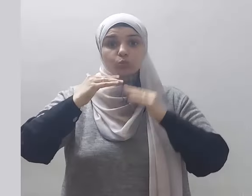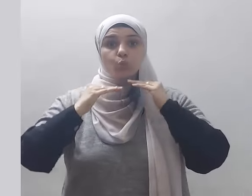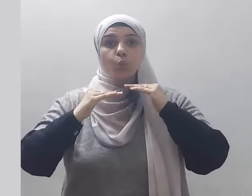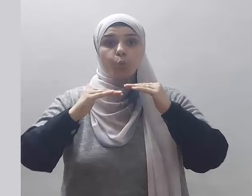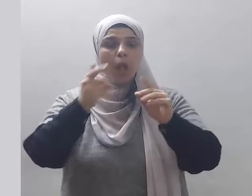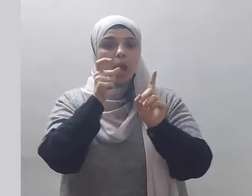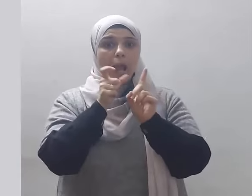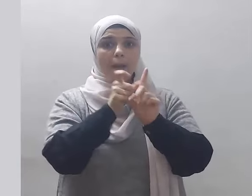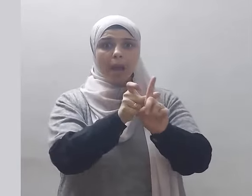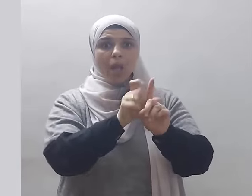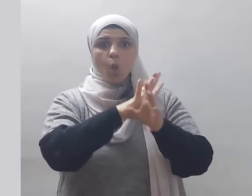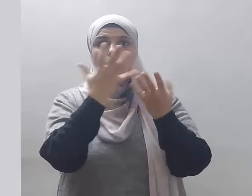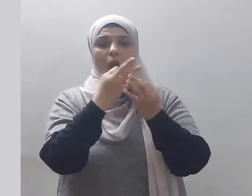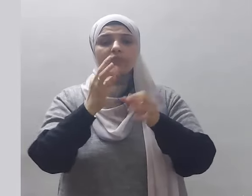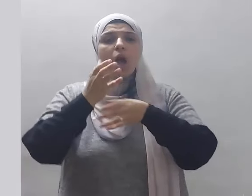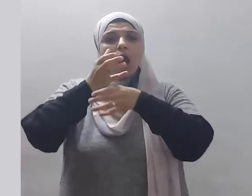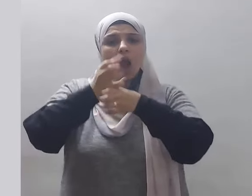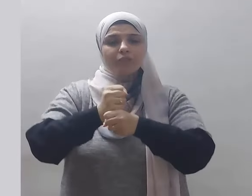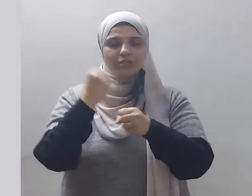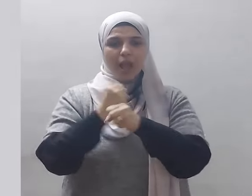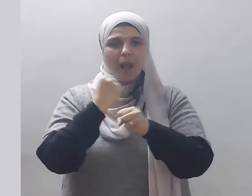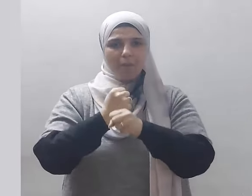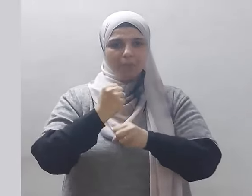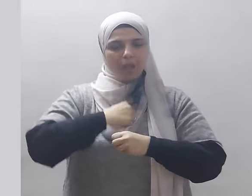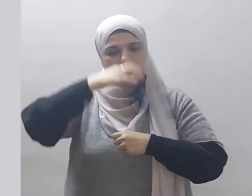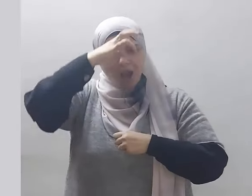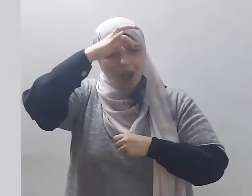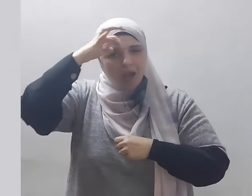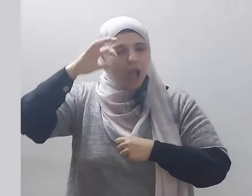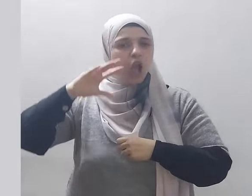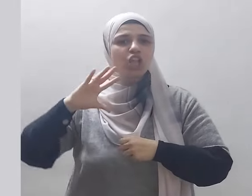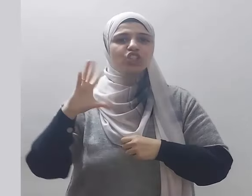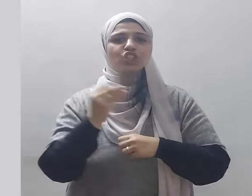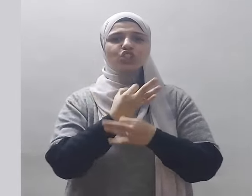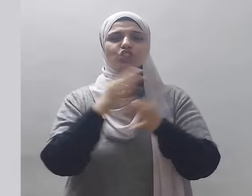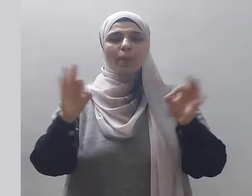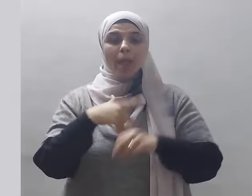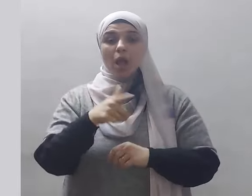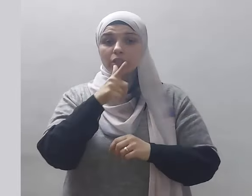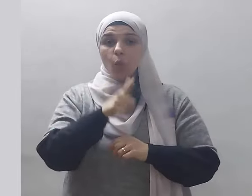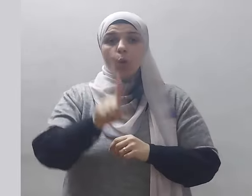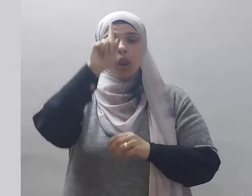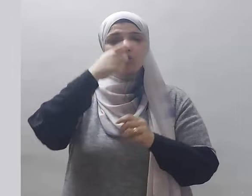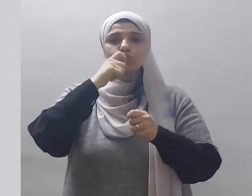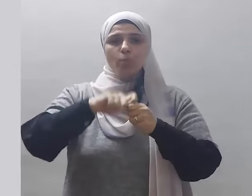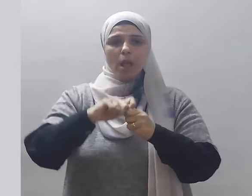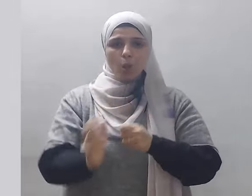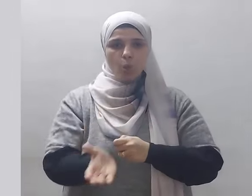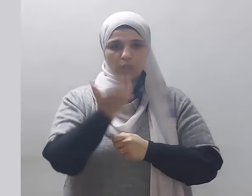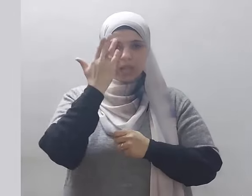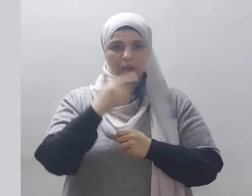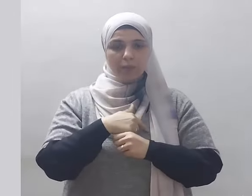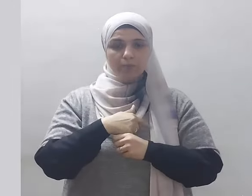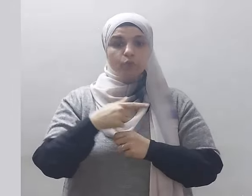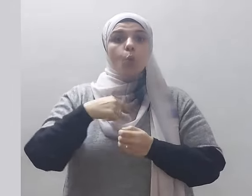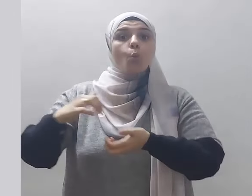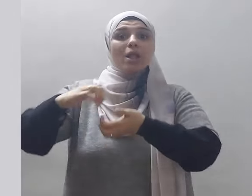وتحفظ بهم وجهدهم وعرقهم جميعا حيث يقول سبحانه وتعاونوا على البر